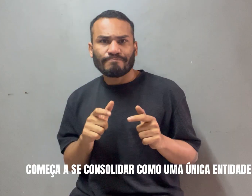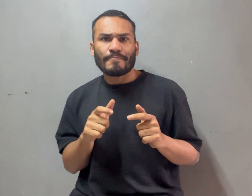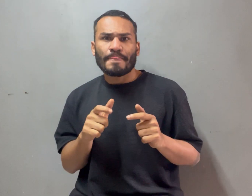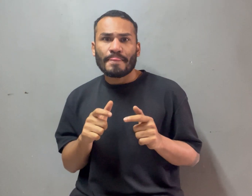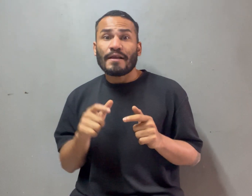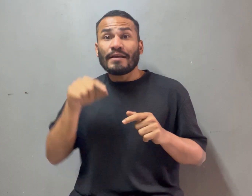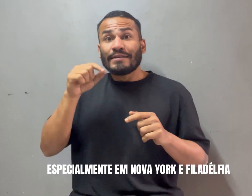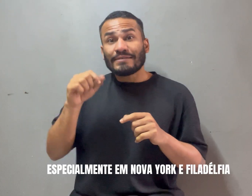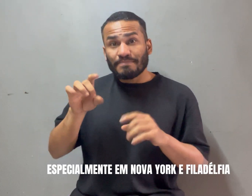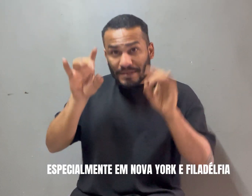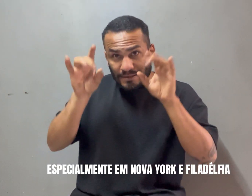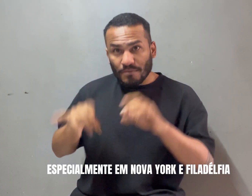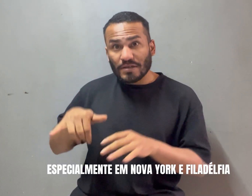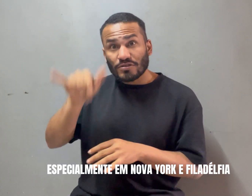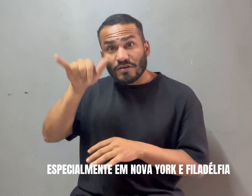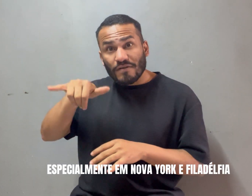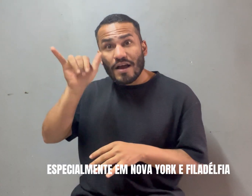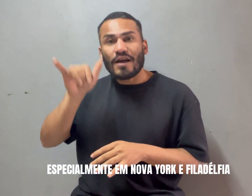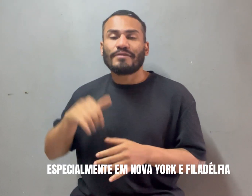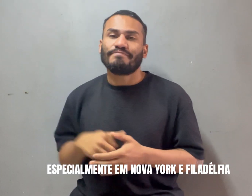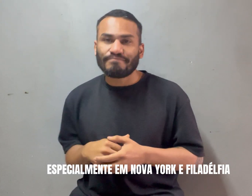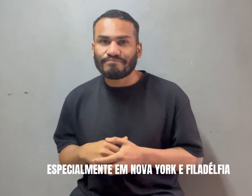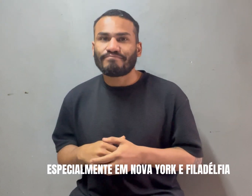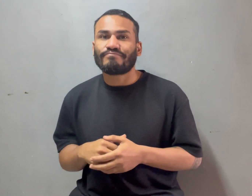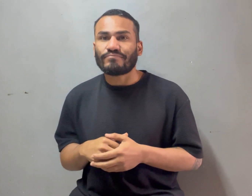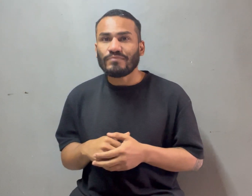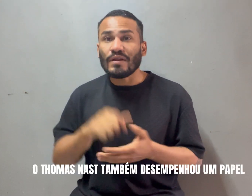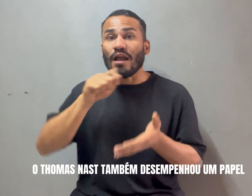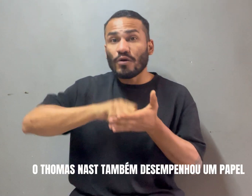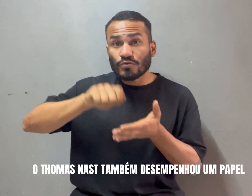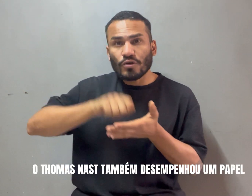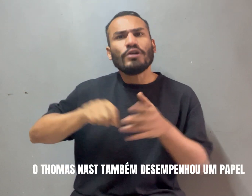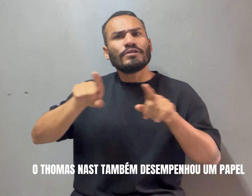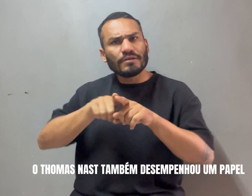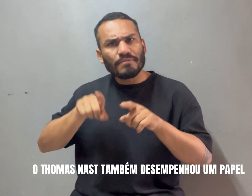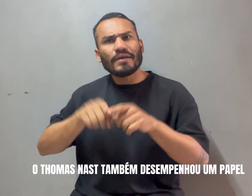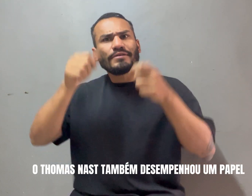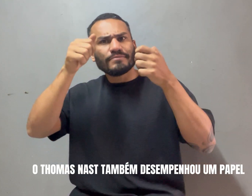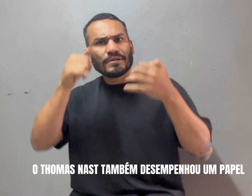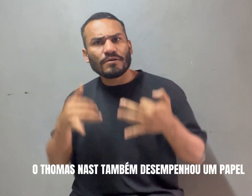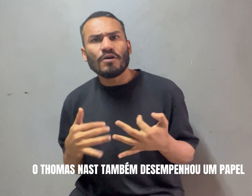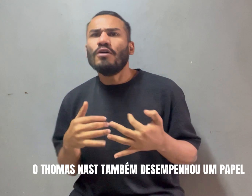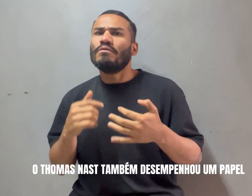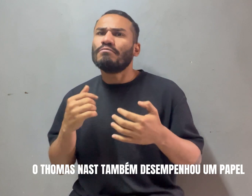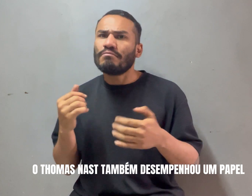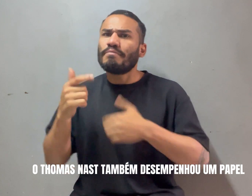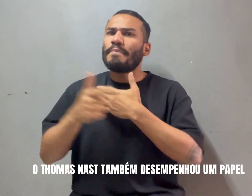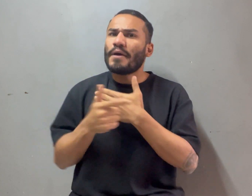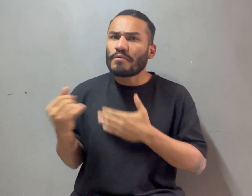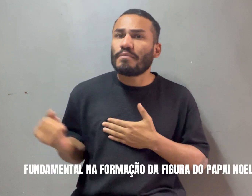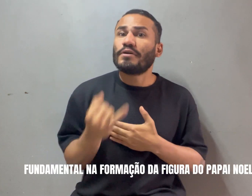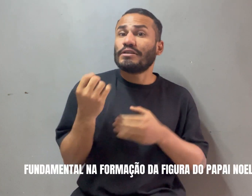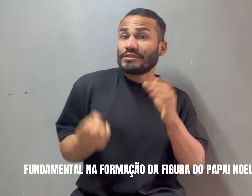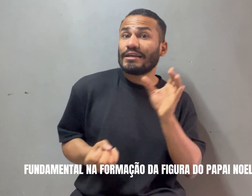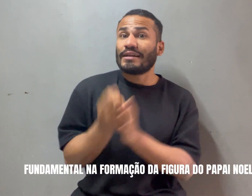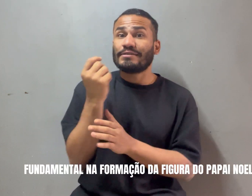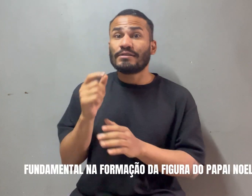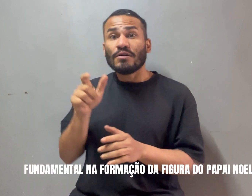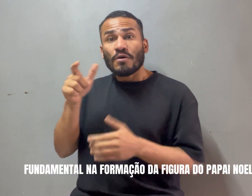entidade, especialmente em Nova York e Filadélfia. Thomas Nast também desempenhou um papel fundamental na formação